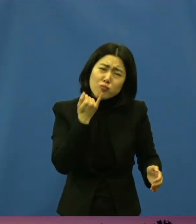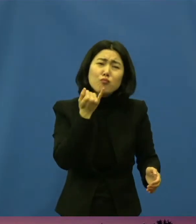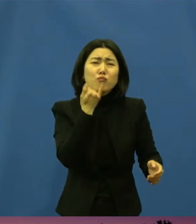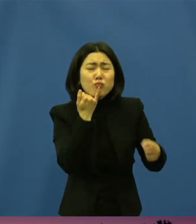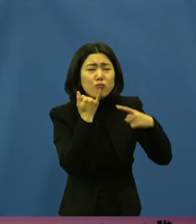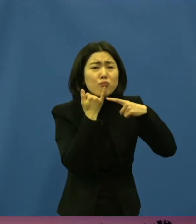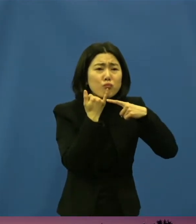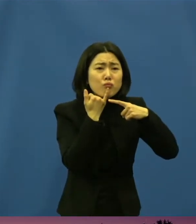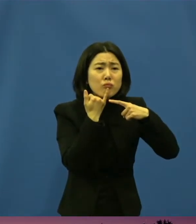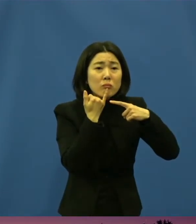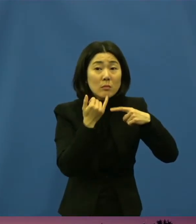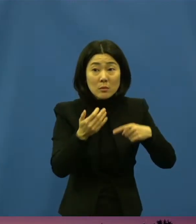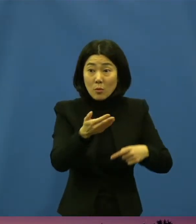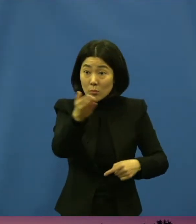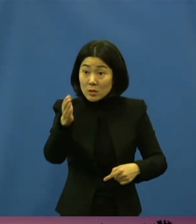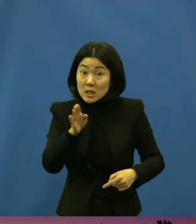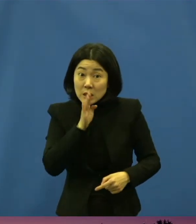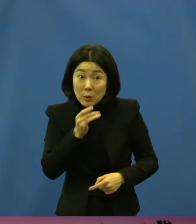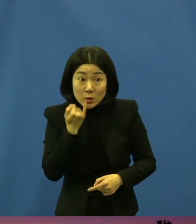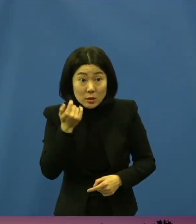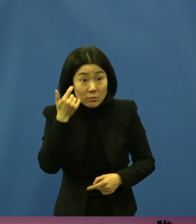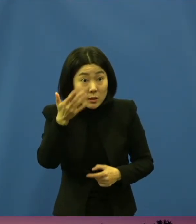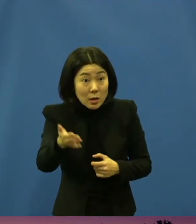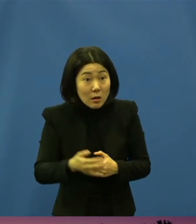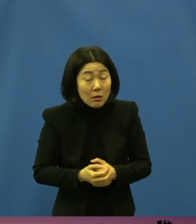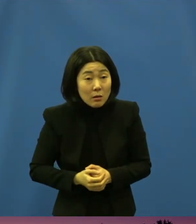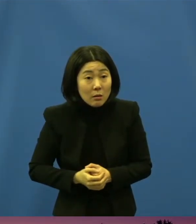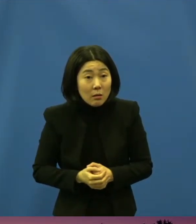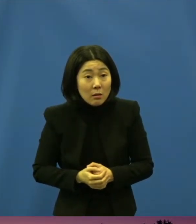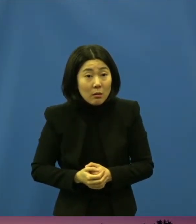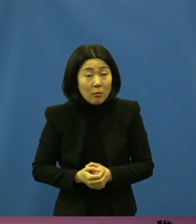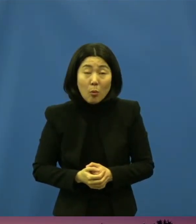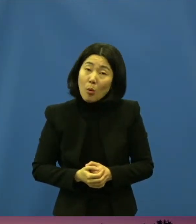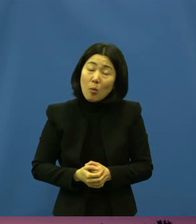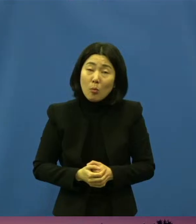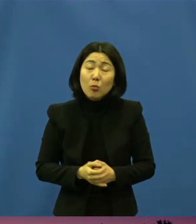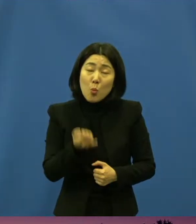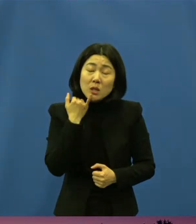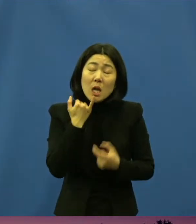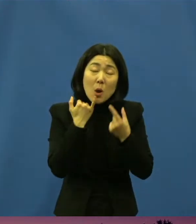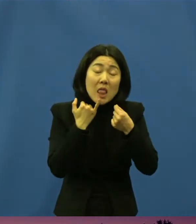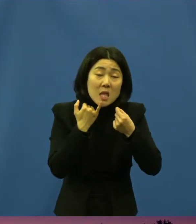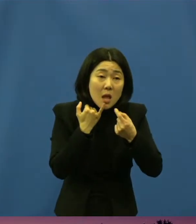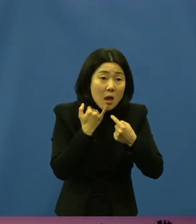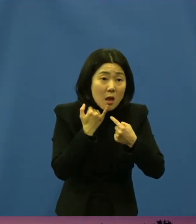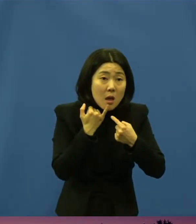우리가 자꾸 보다 보니까 거기에 대해서 우리도 거북함이 없어져 버리는 거예요.